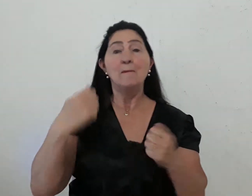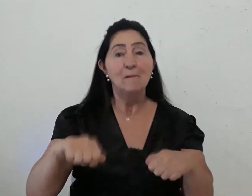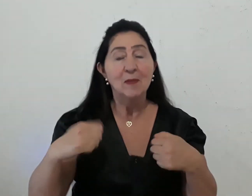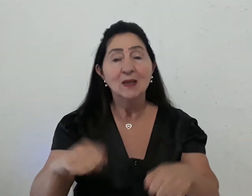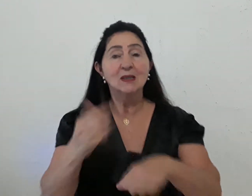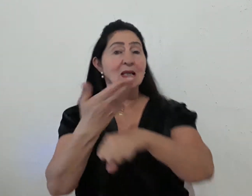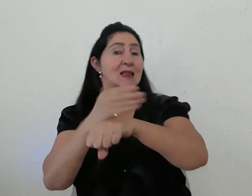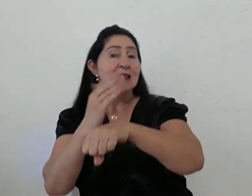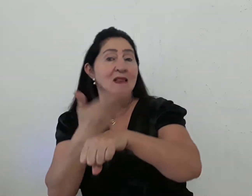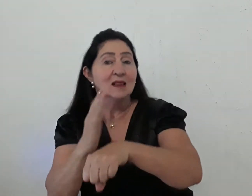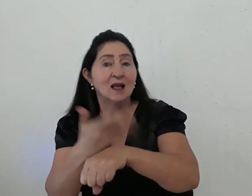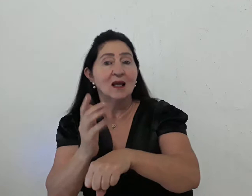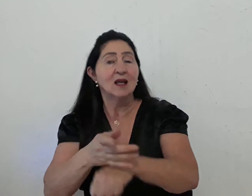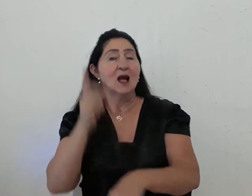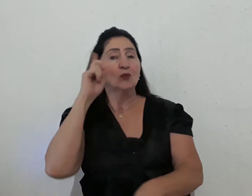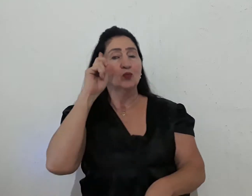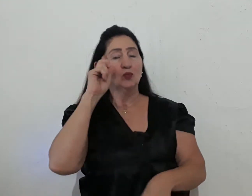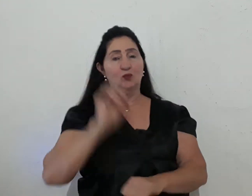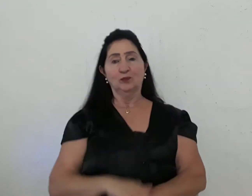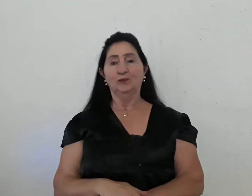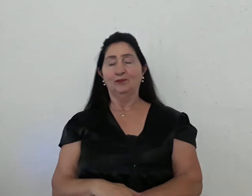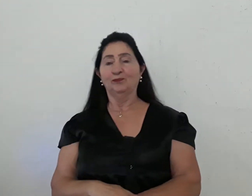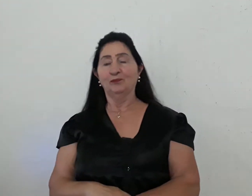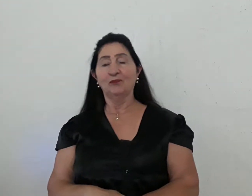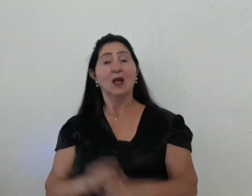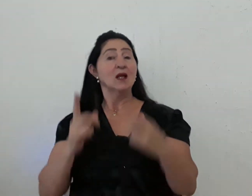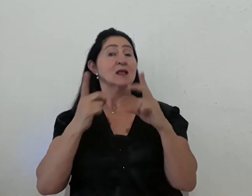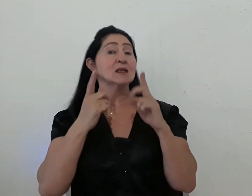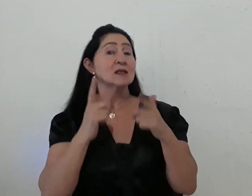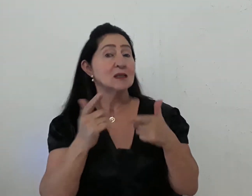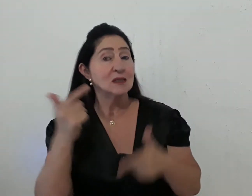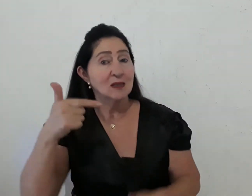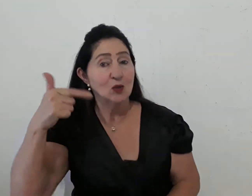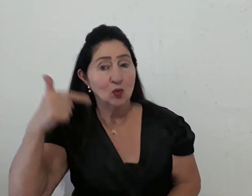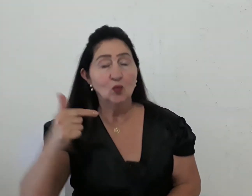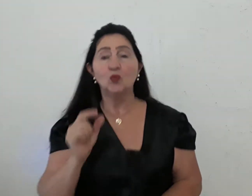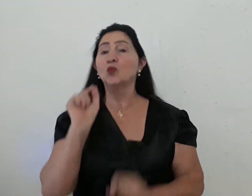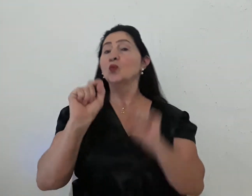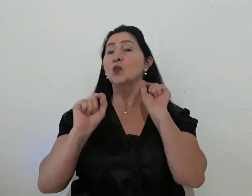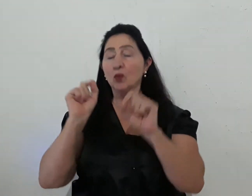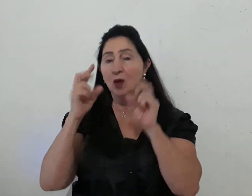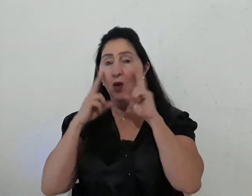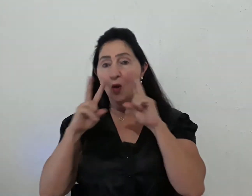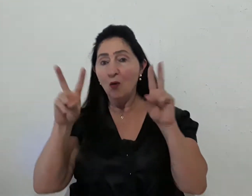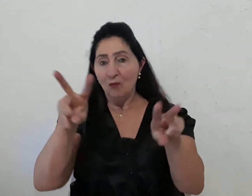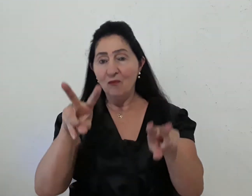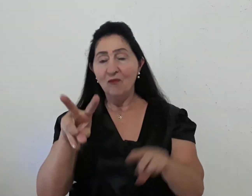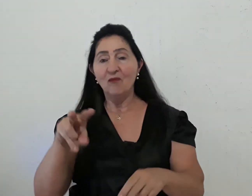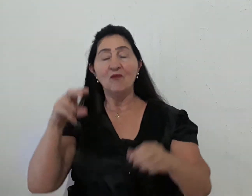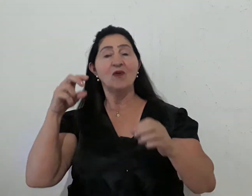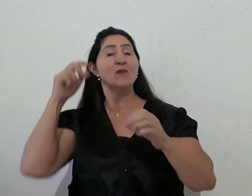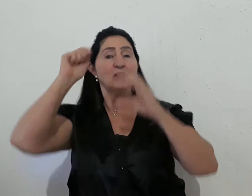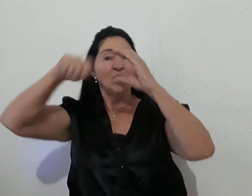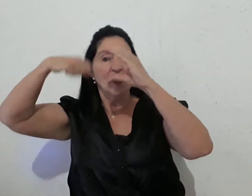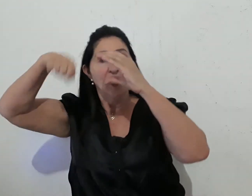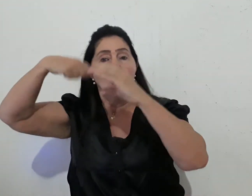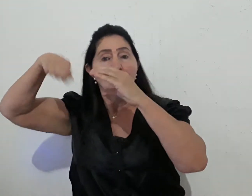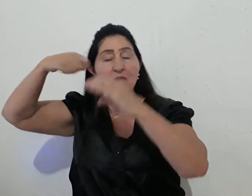exercício regularmente. Em segundo lugar, veja vídeos de surdos sinalizando